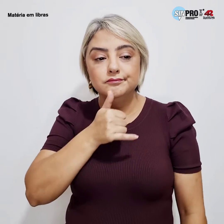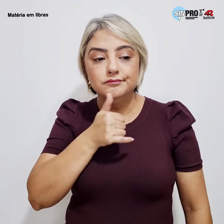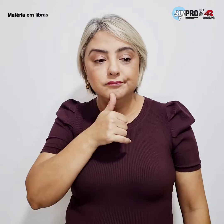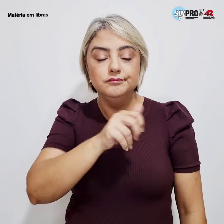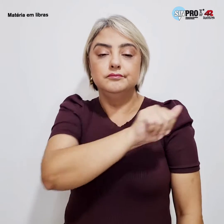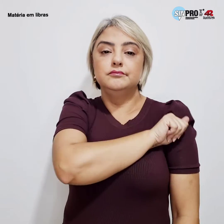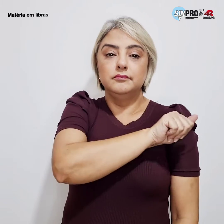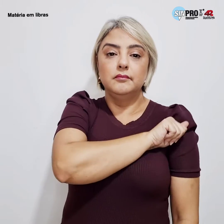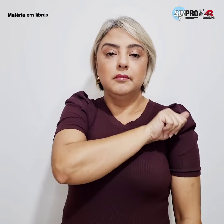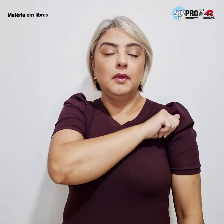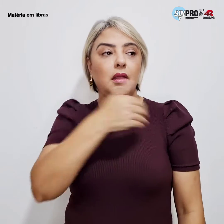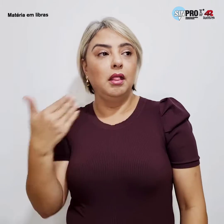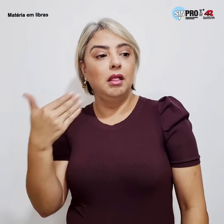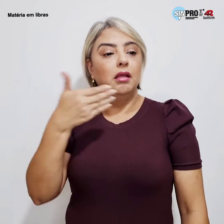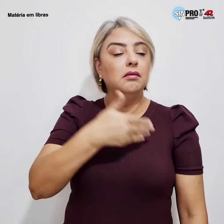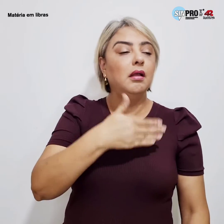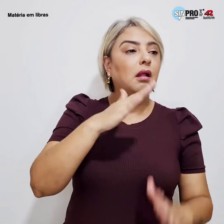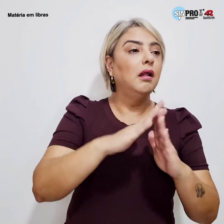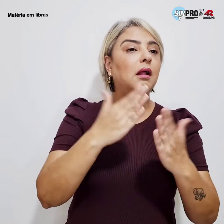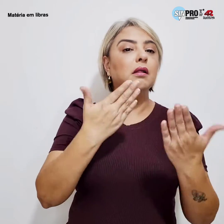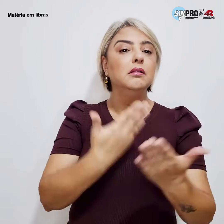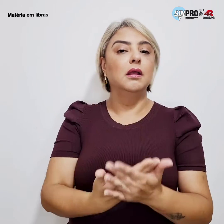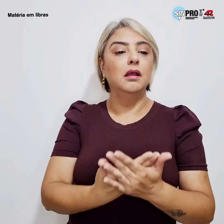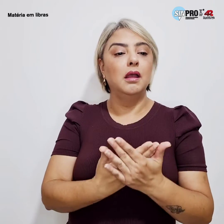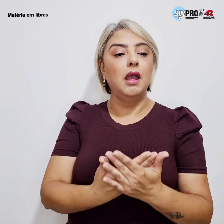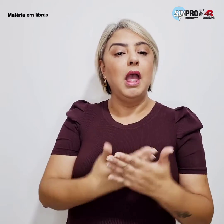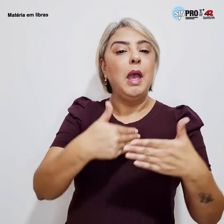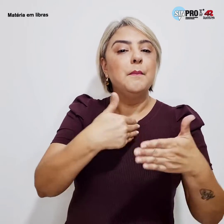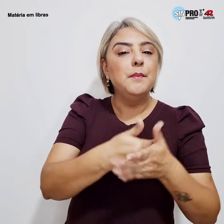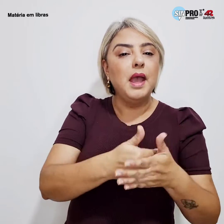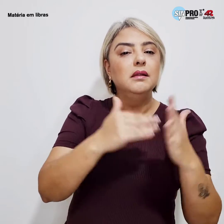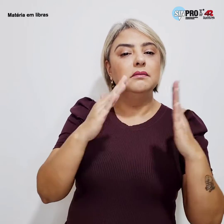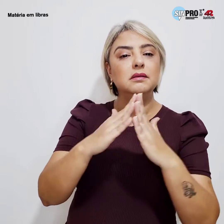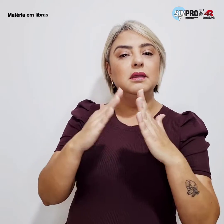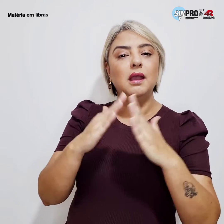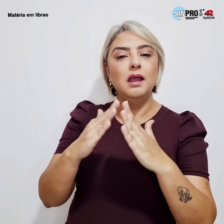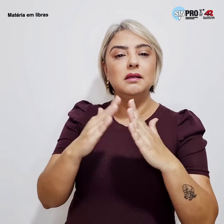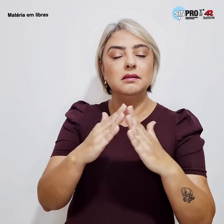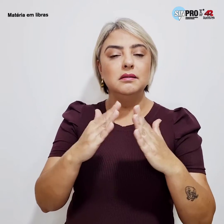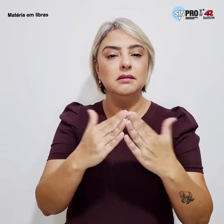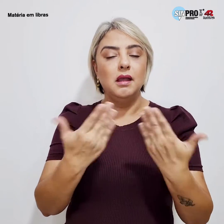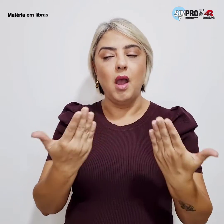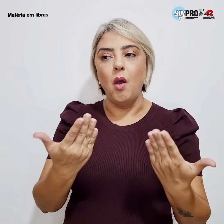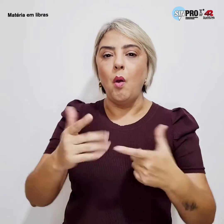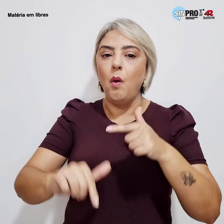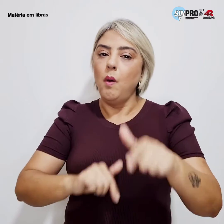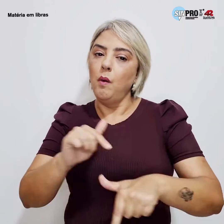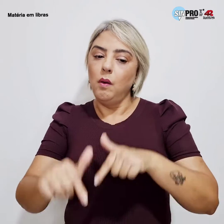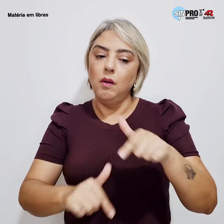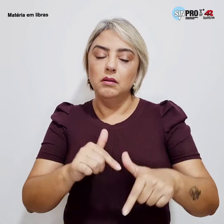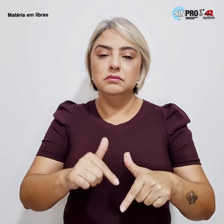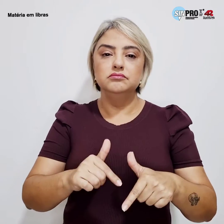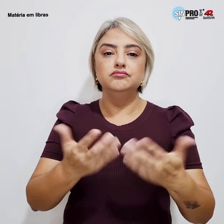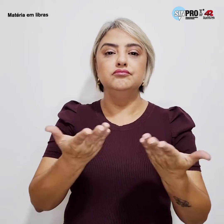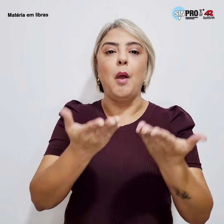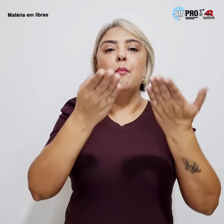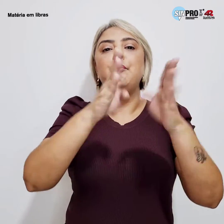que veem as escolas próximas de suas residências ou de seu trabalho fecharem as portas para